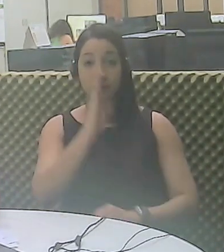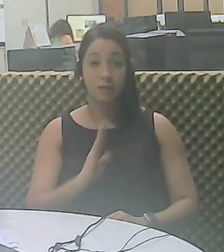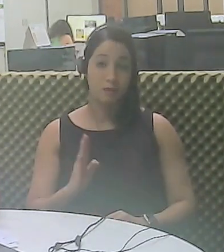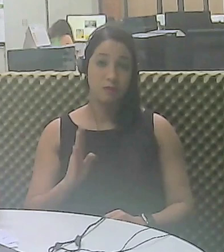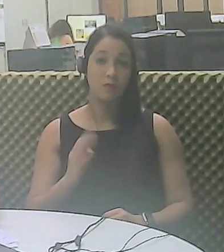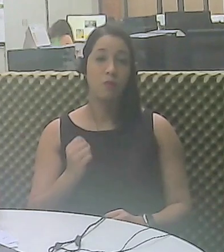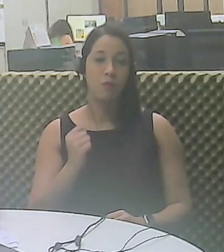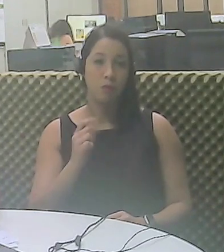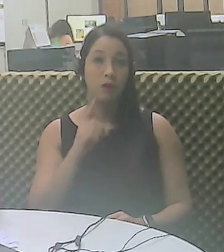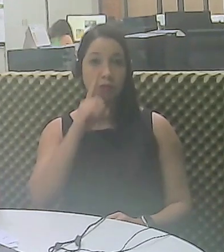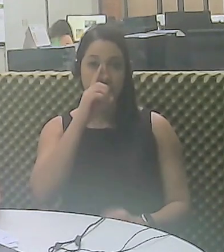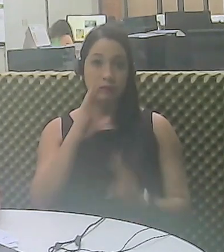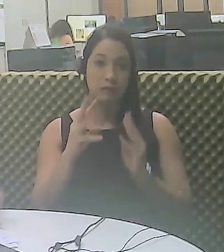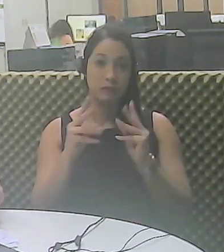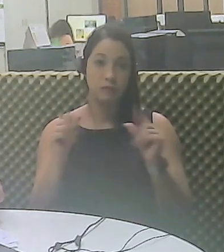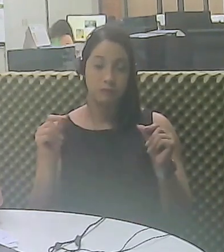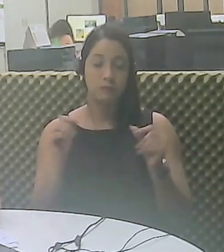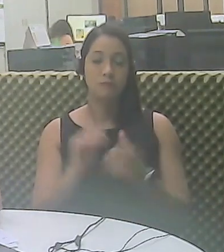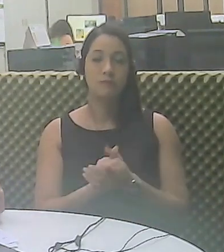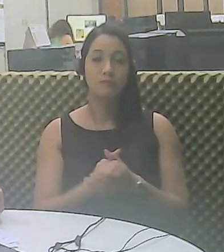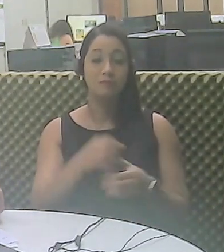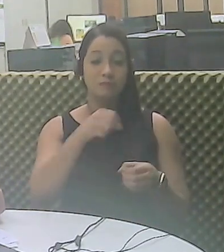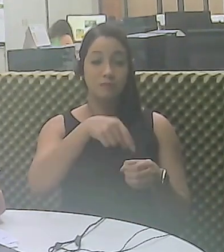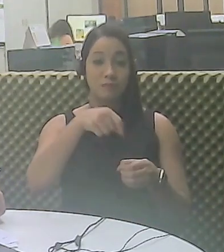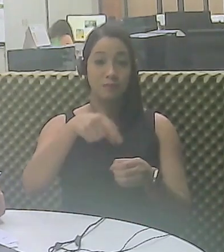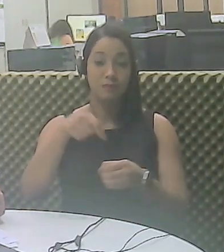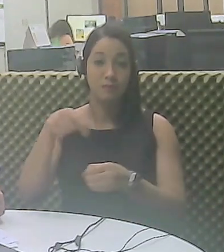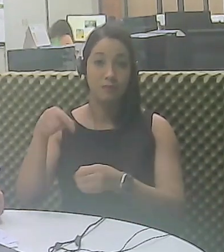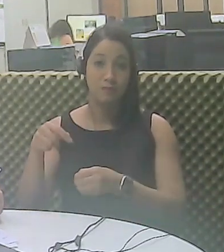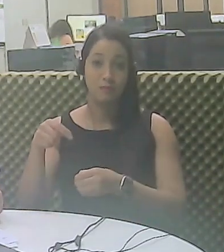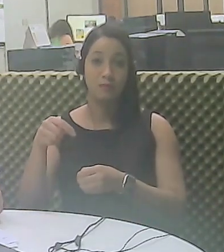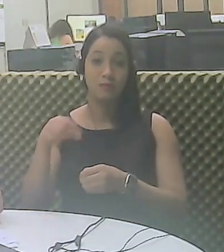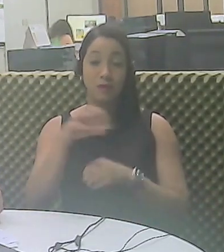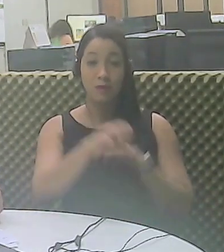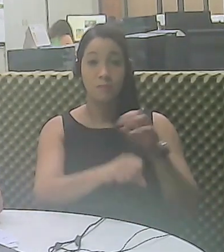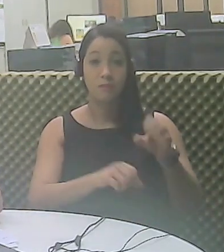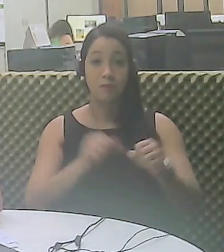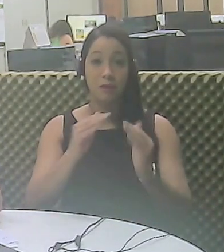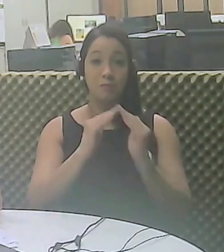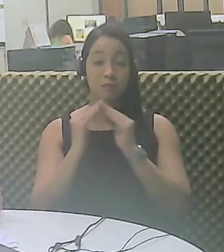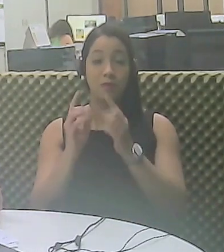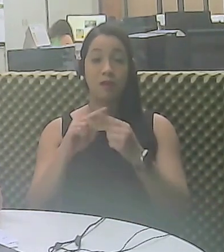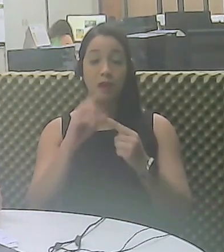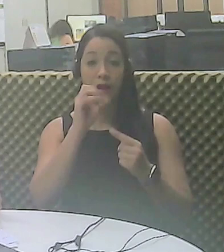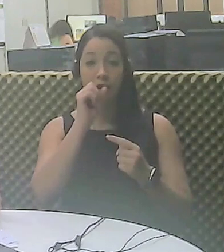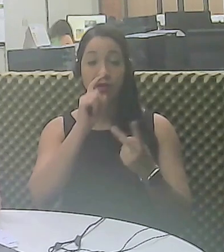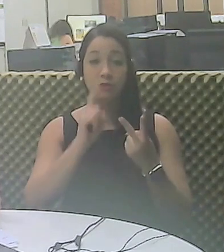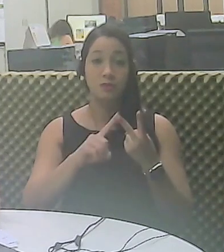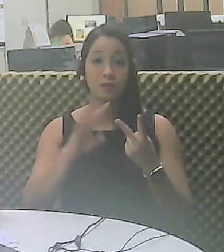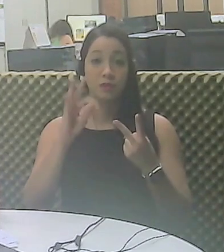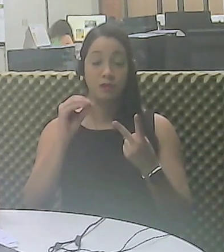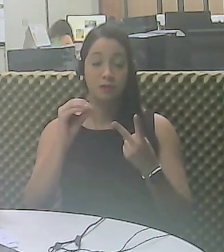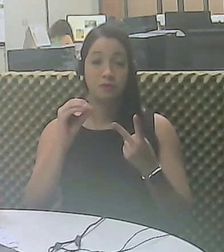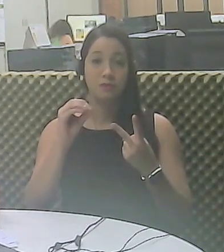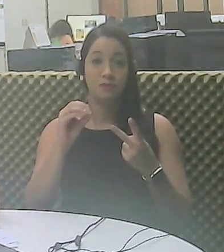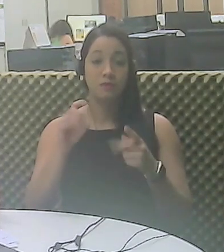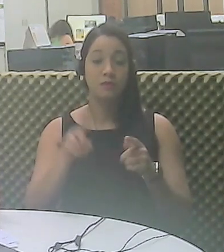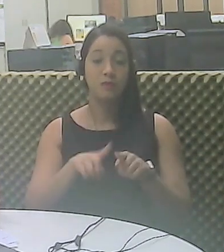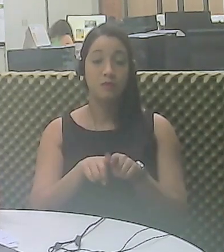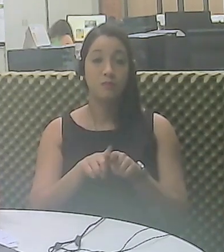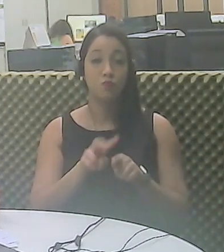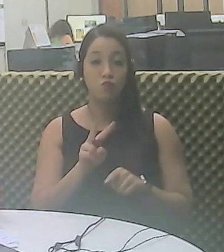em situação de risco. As sementes do jatobá do cerrado foram coletadas nos bairros Laranjeiras e Tocantins e